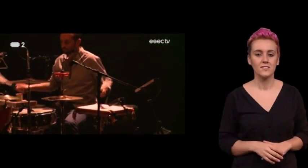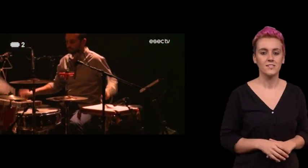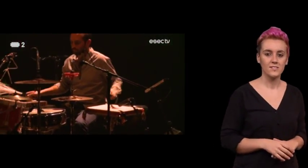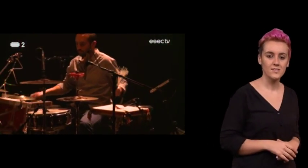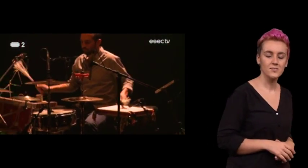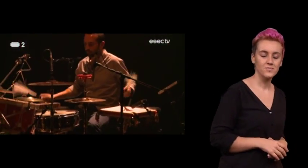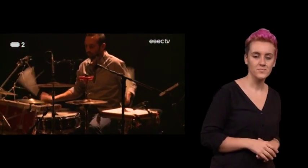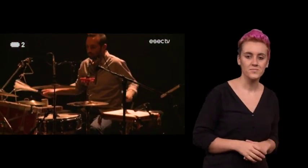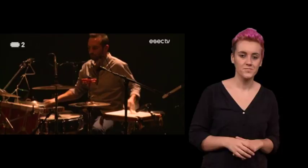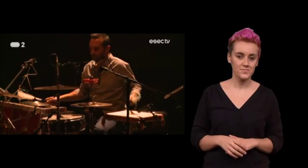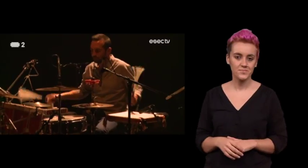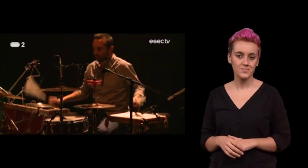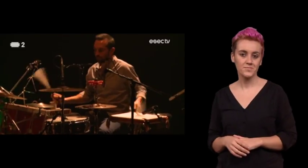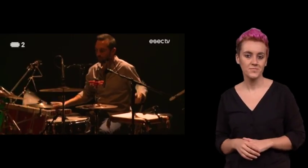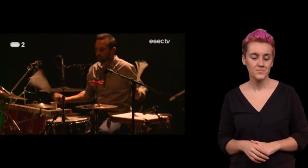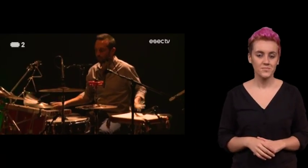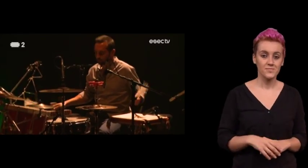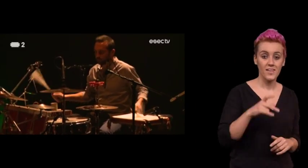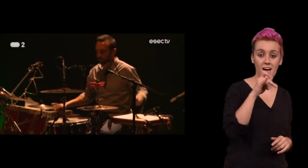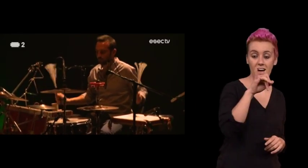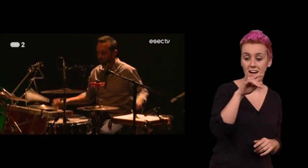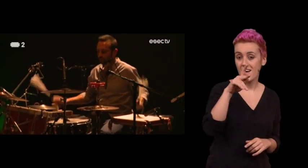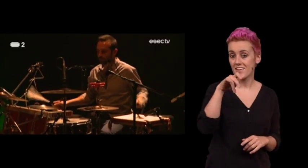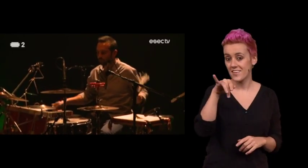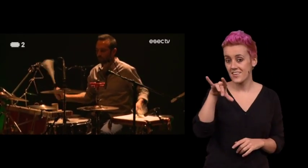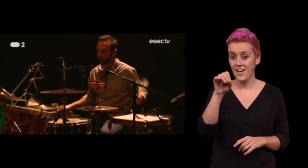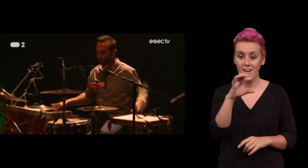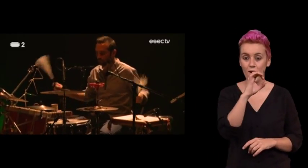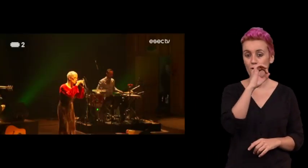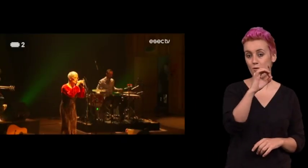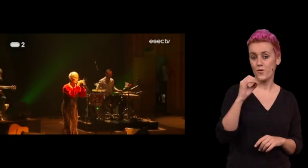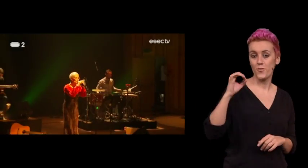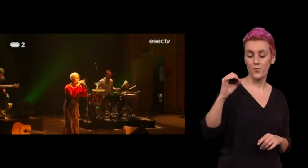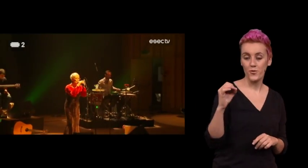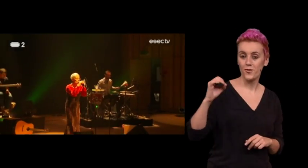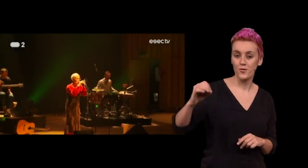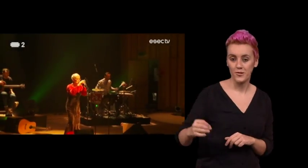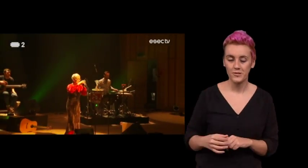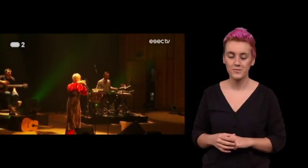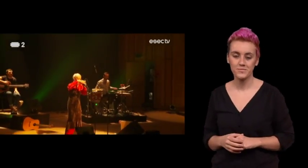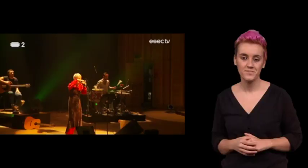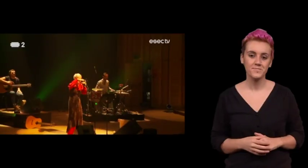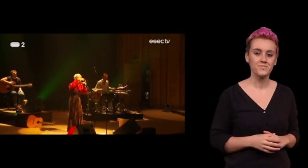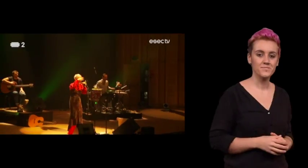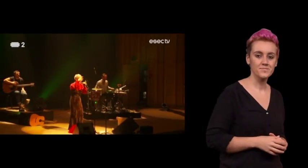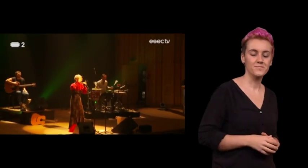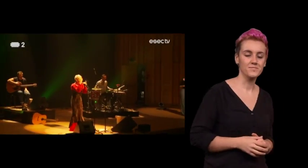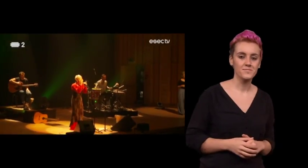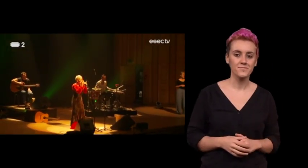Harina Ero, oh, oh, Ade, Harina Ero, oh, oh,